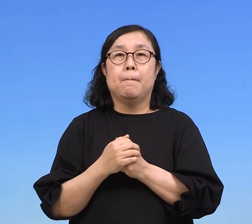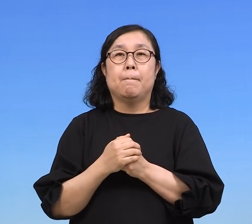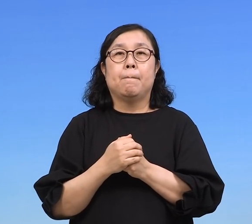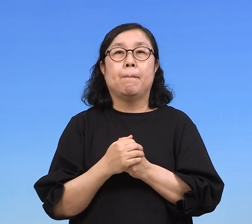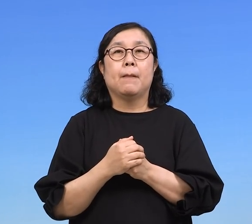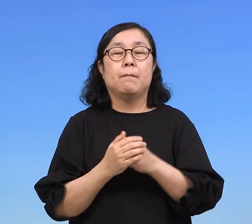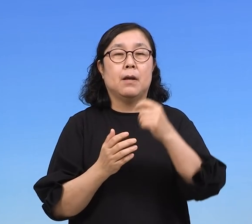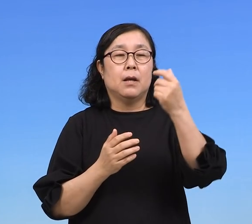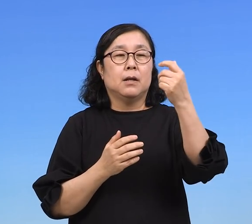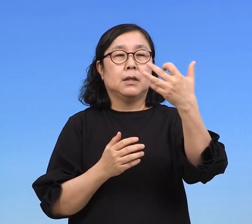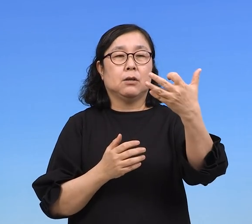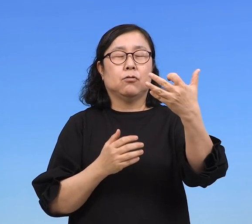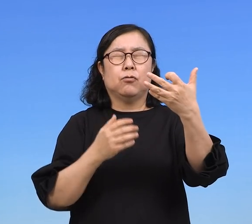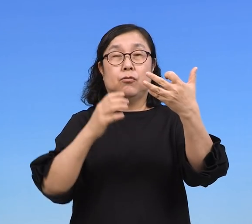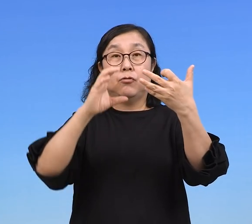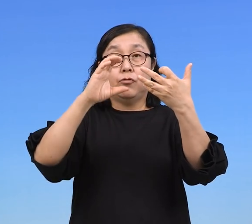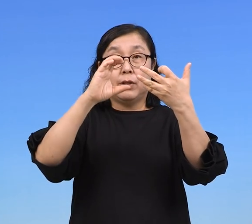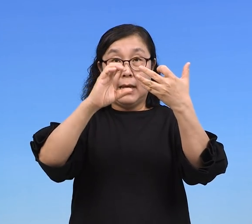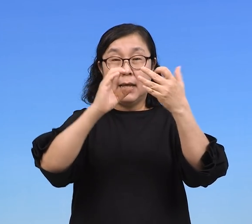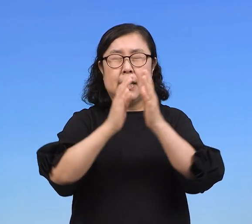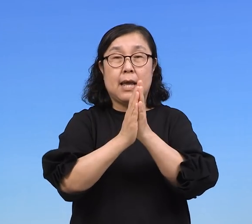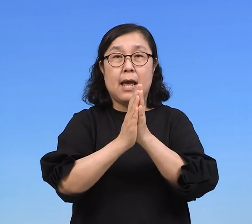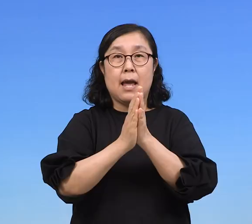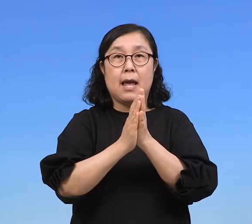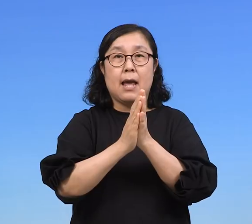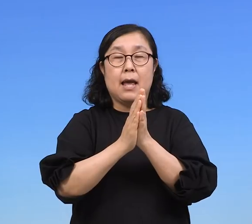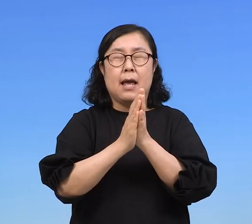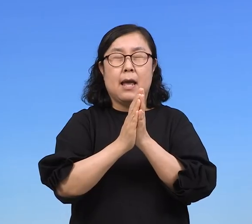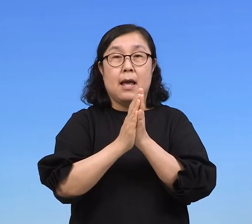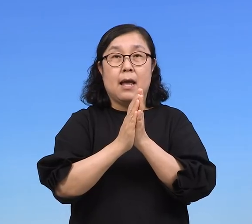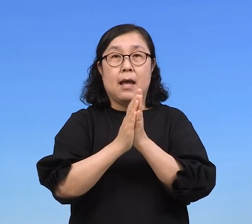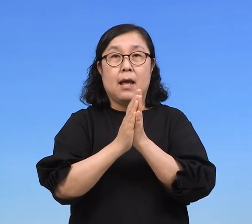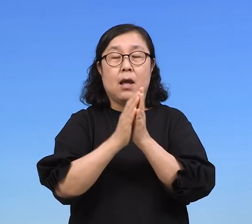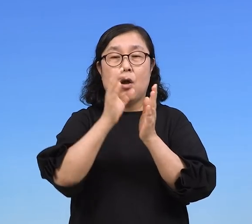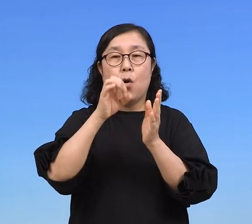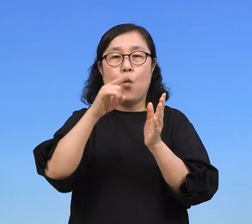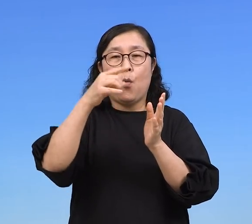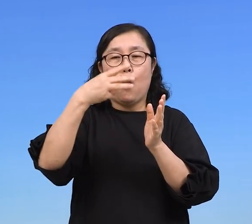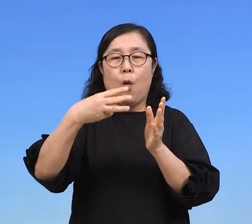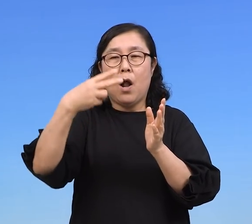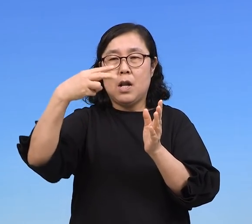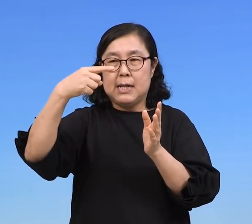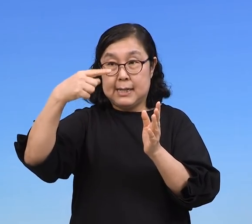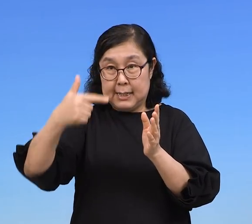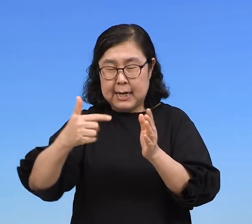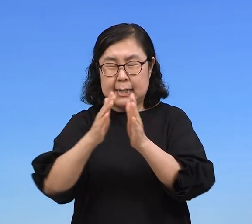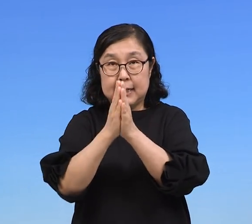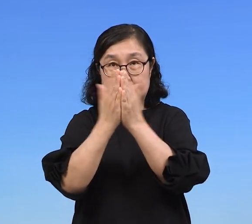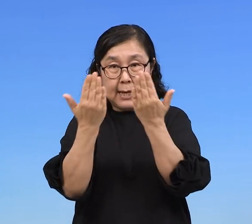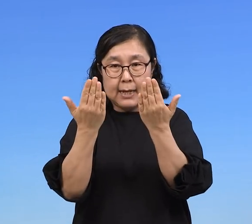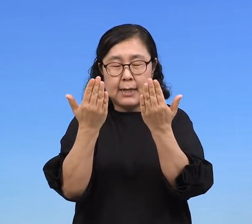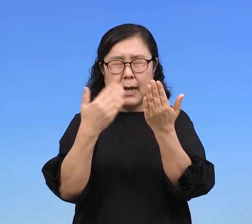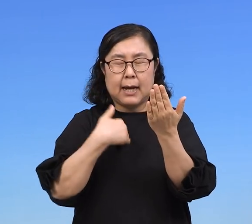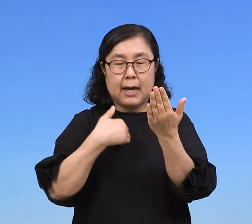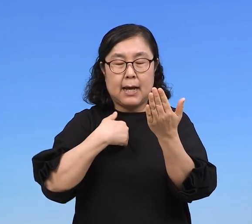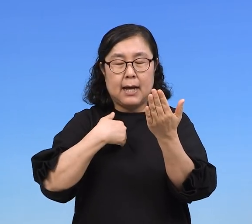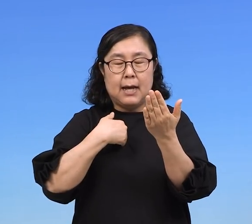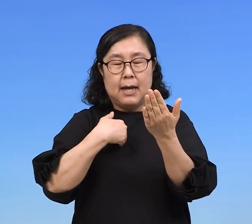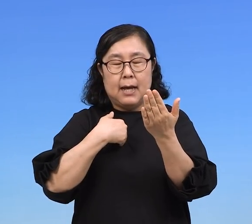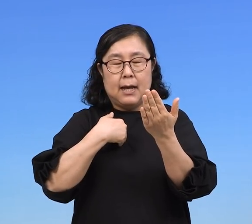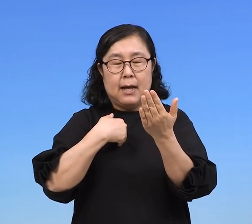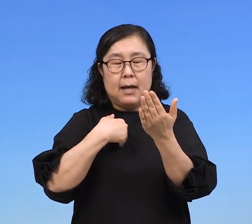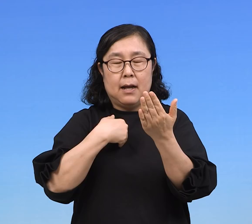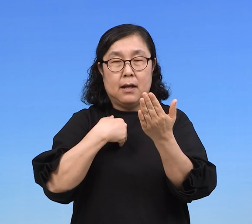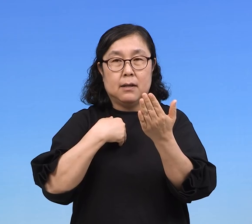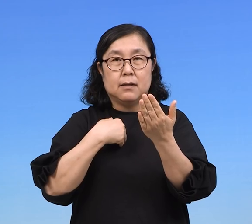점에서 19세기 사상가 헨리 데이빗 소로우가 쓴 책입니다, 월든이라는 책을 제가 굉장히 주목을